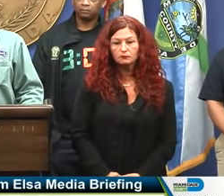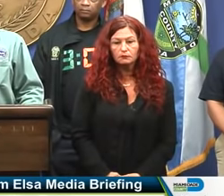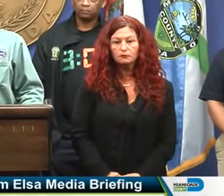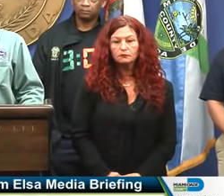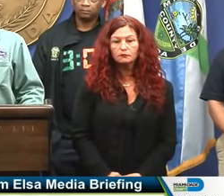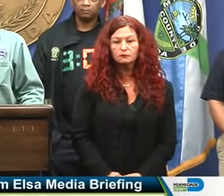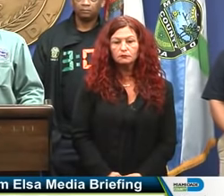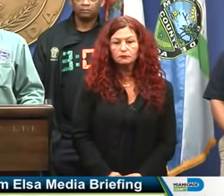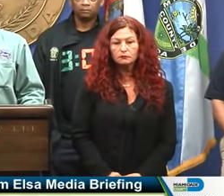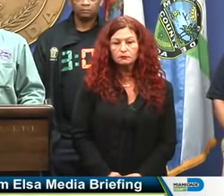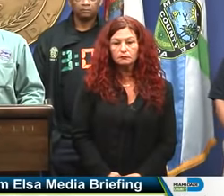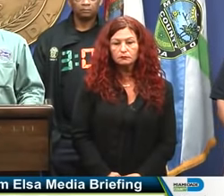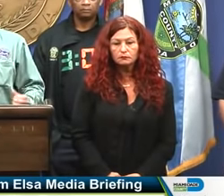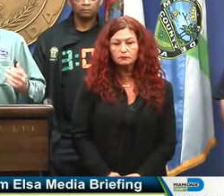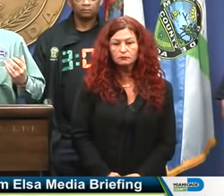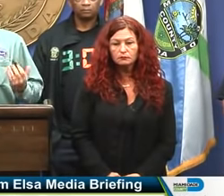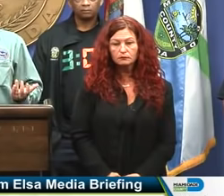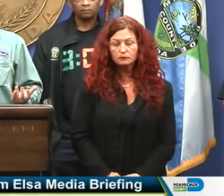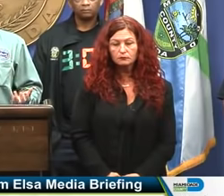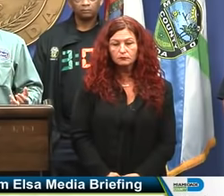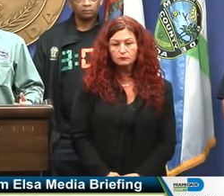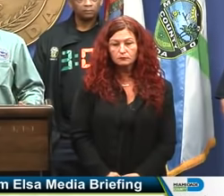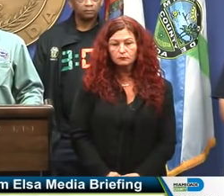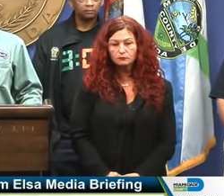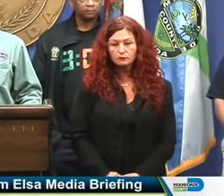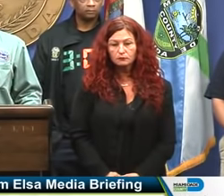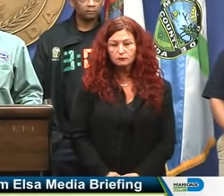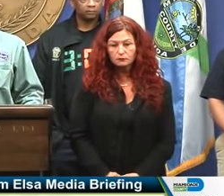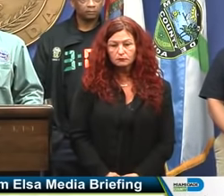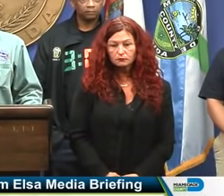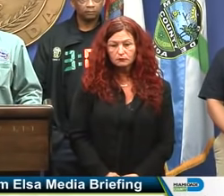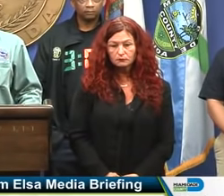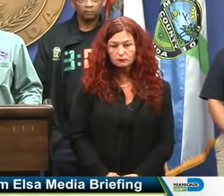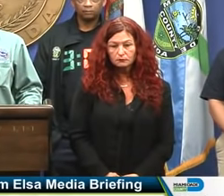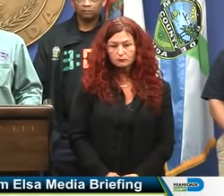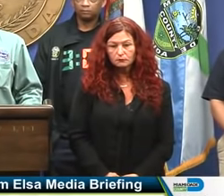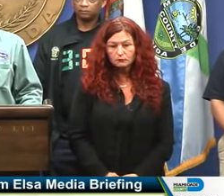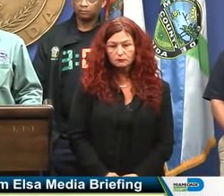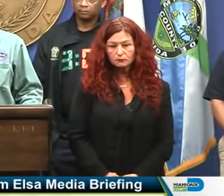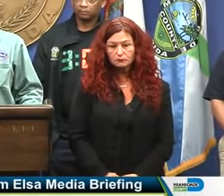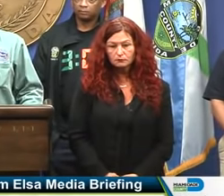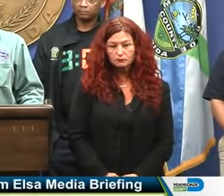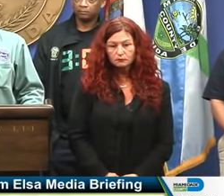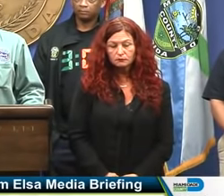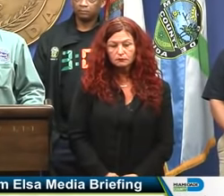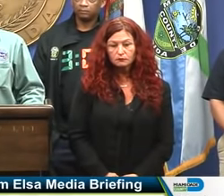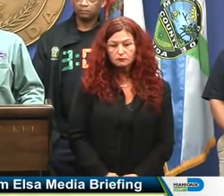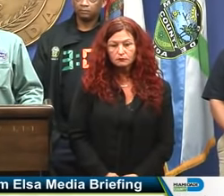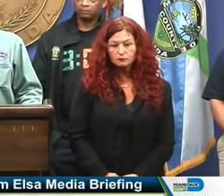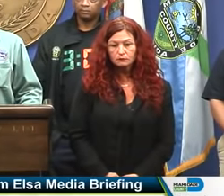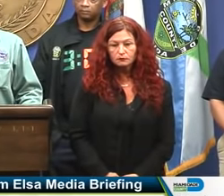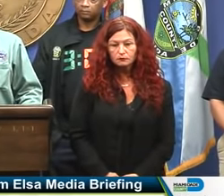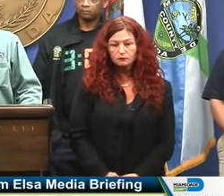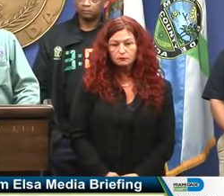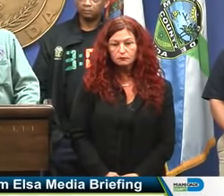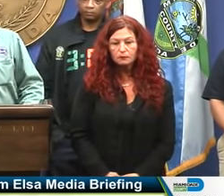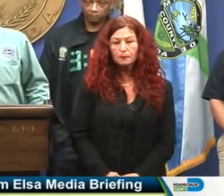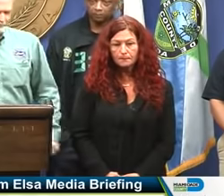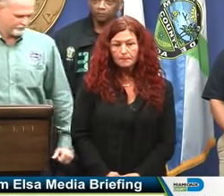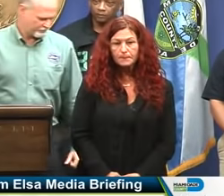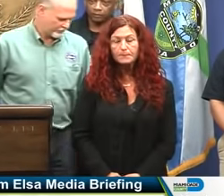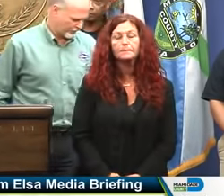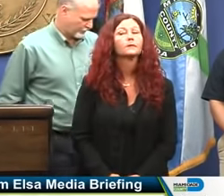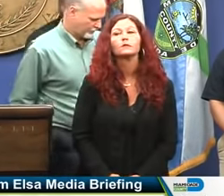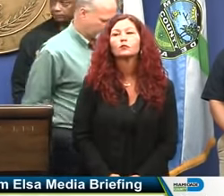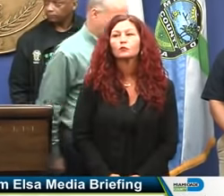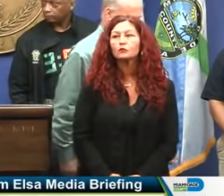tanto como posibles inundaciones debido a estas lluvias fuertes y la posibilidad de 1 o 2 tornados. Gracias.